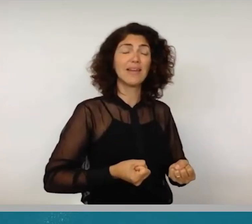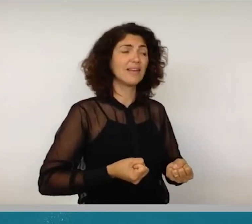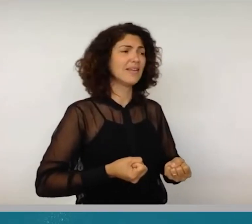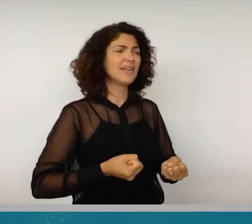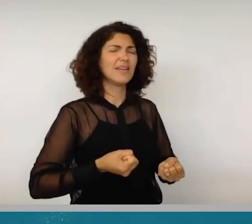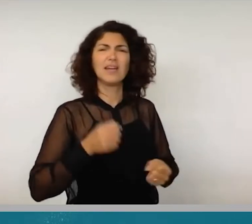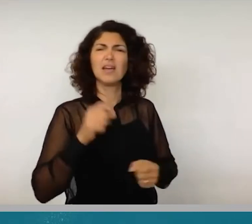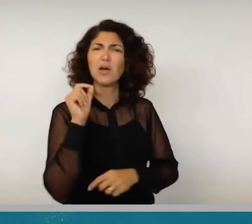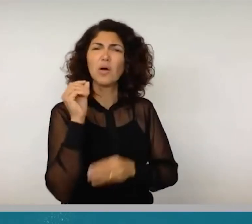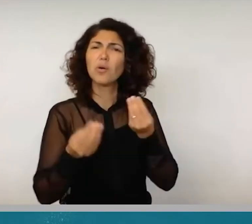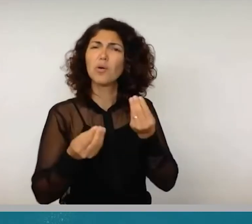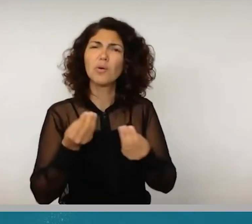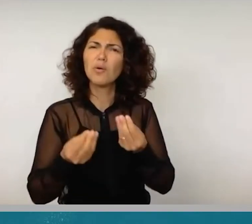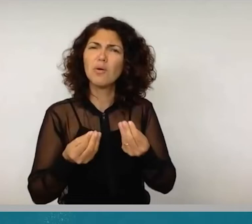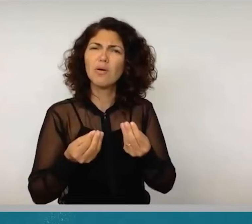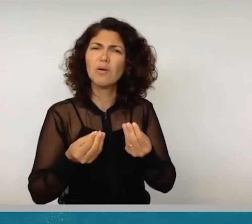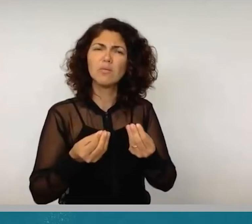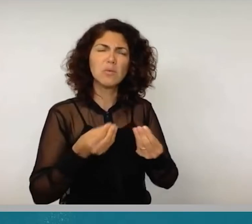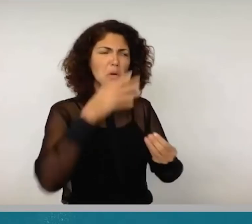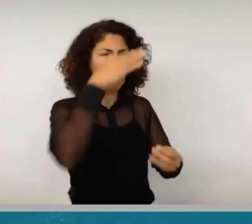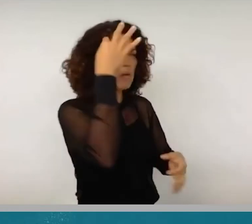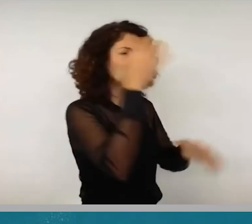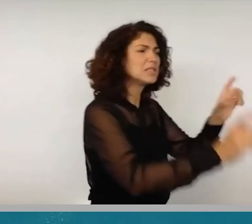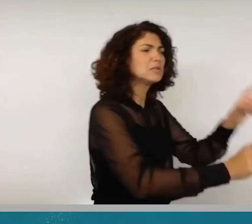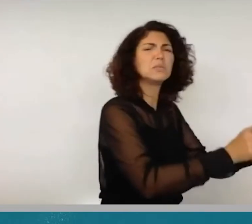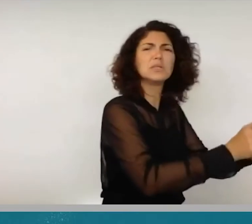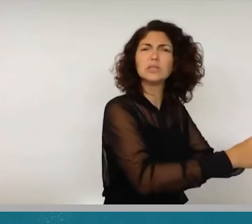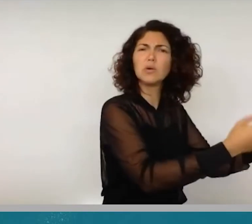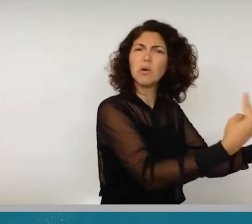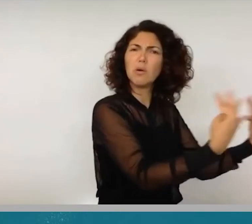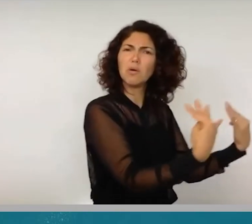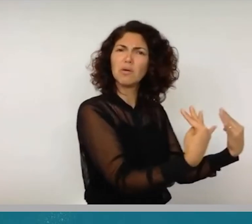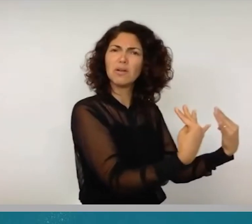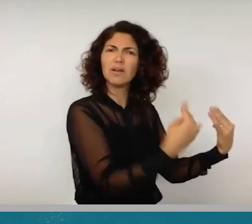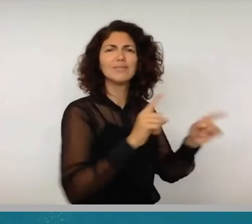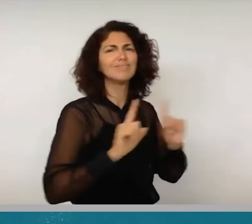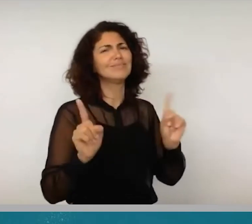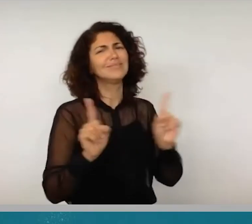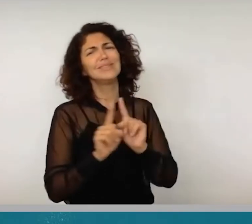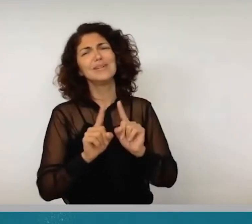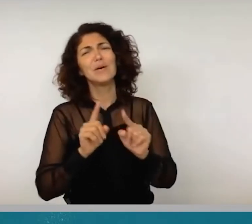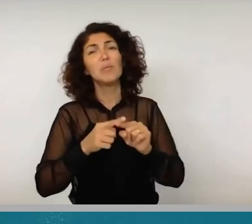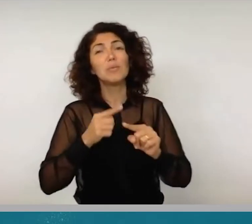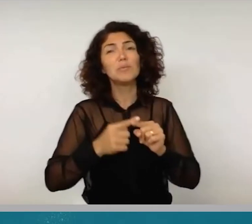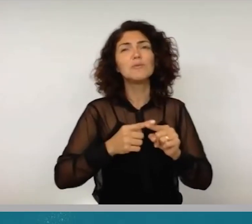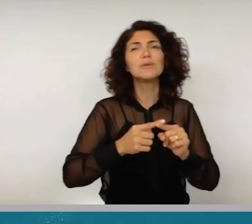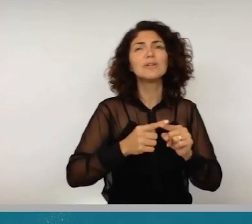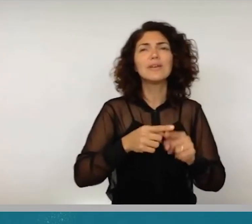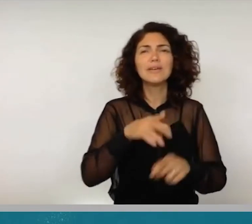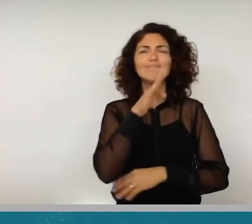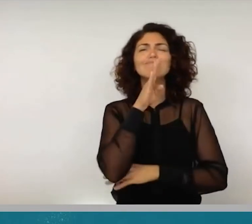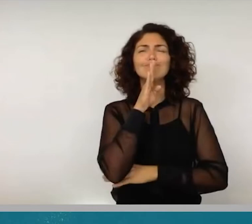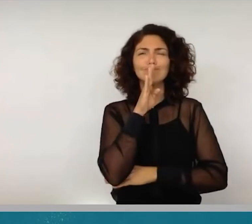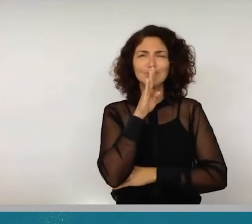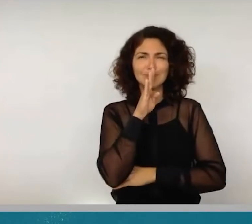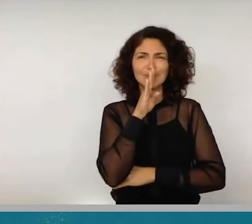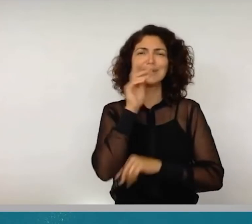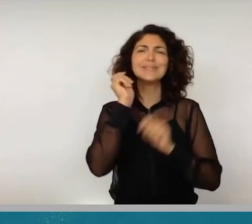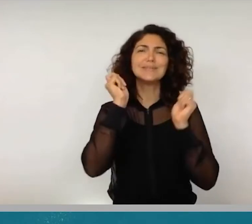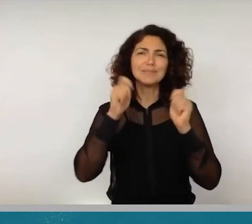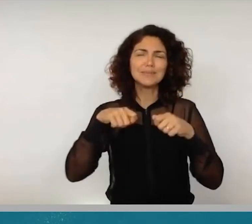Né? Tu, porém, quando orares, entra no teu quarto e fechada a porta, orarás a teu Pai que está